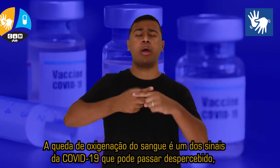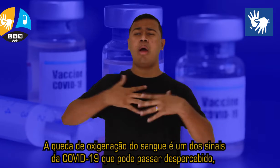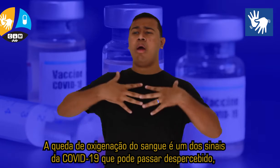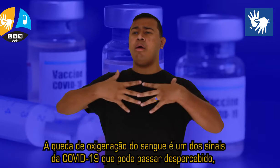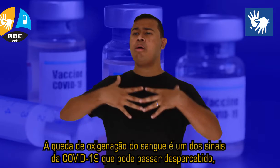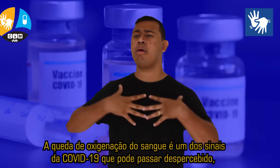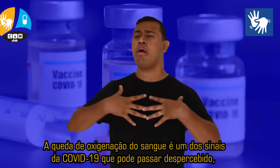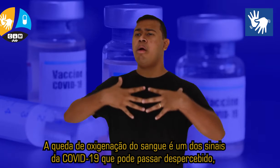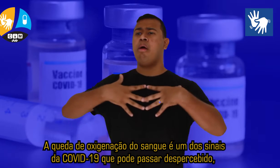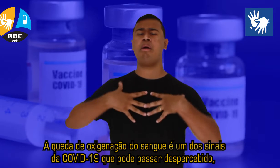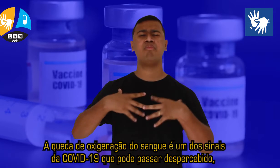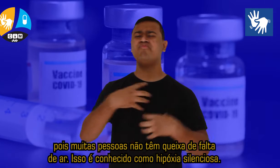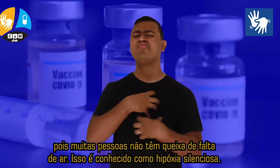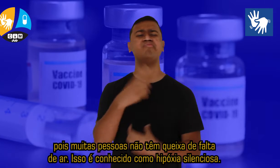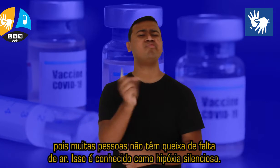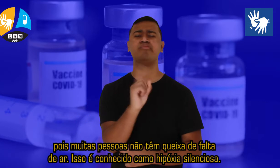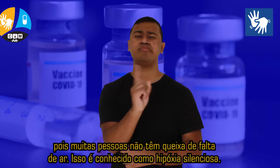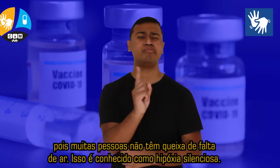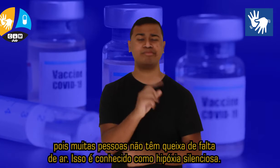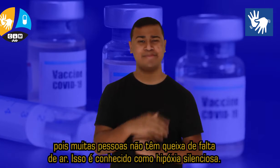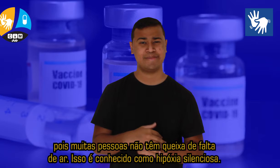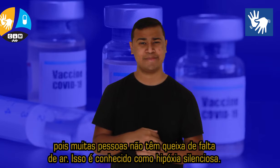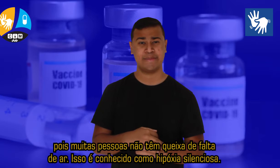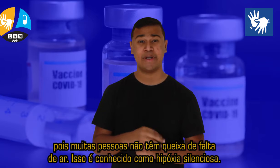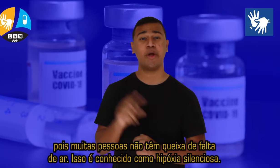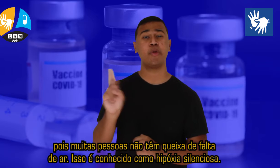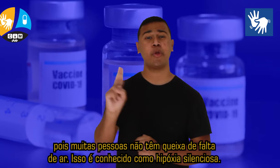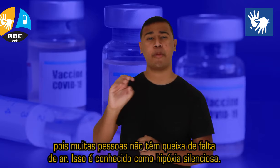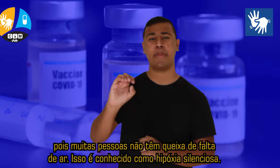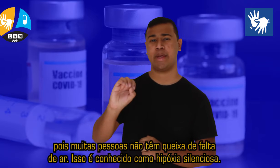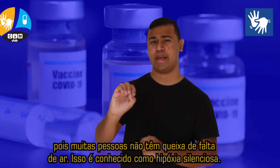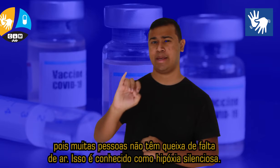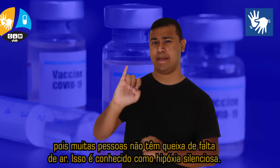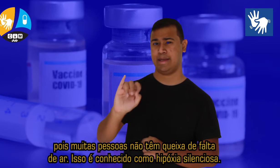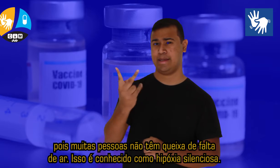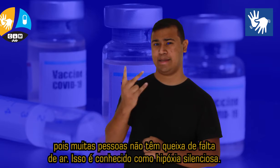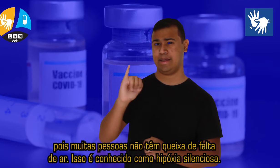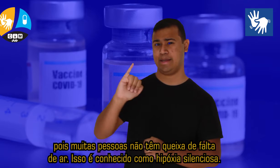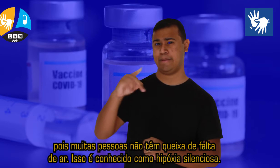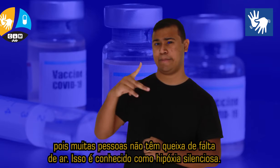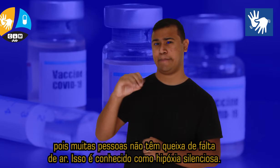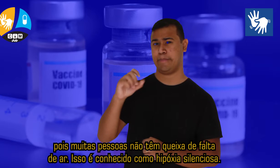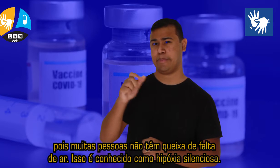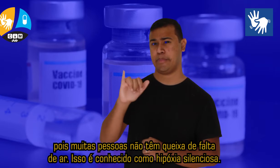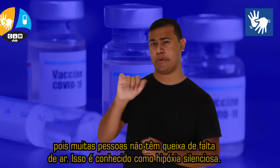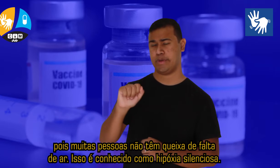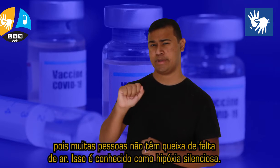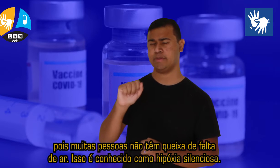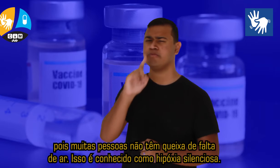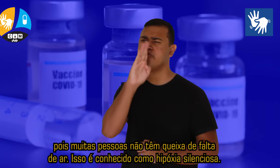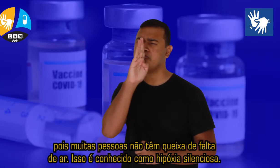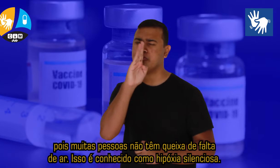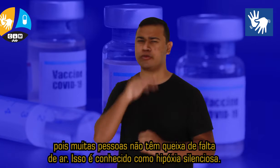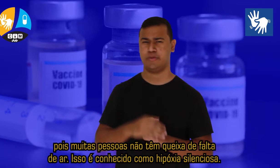passar despercebido, pois muitas pessoas não têm queixa de falta de ar. Isso é conhecido como